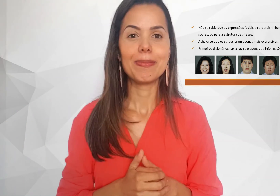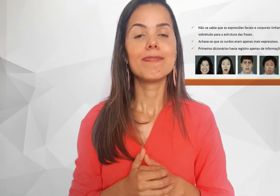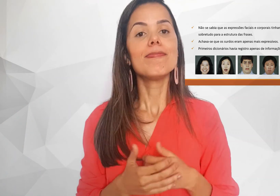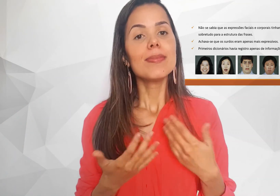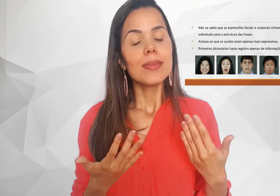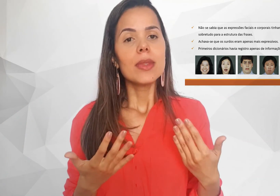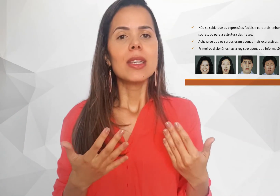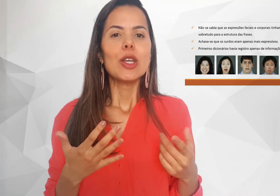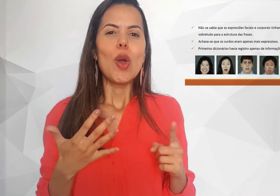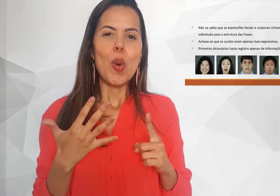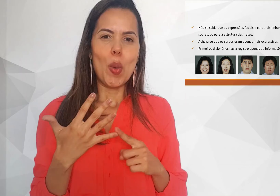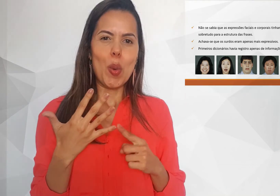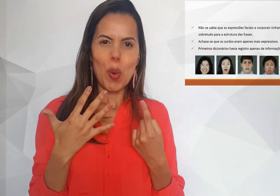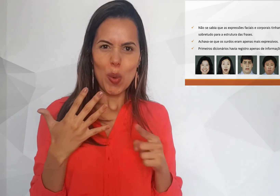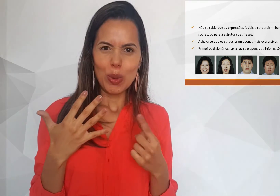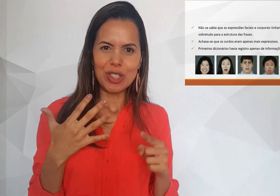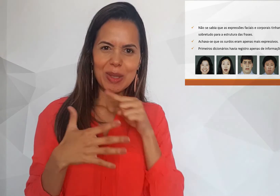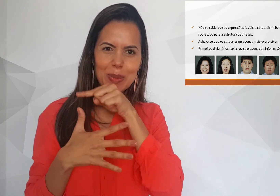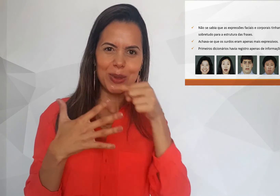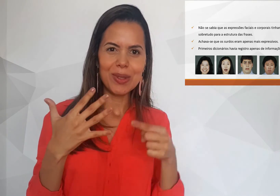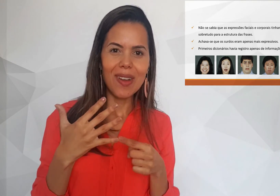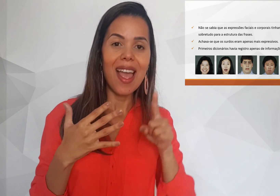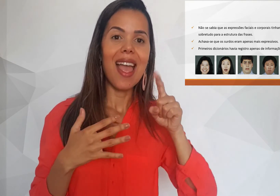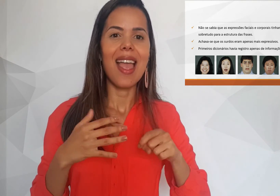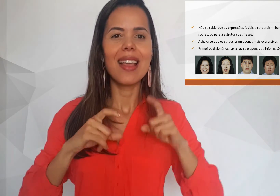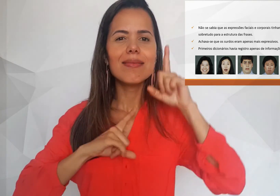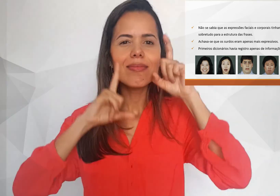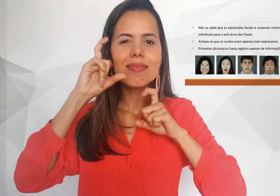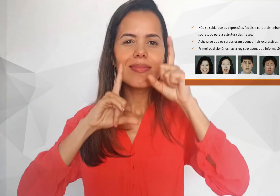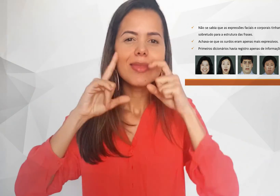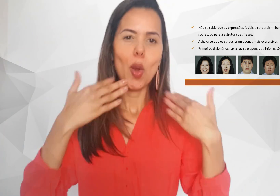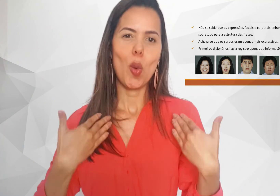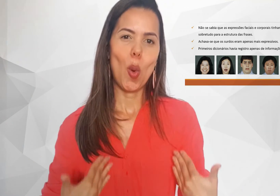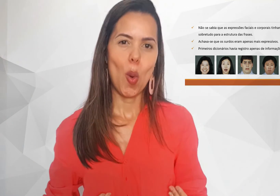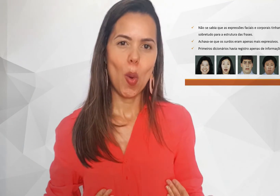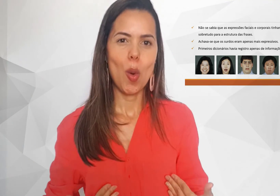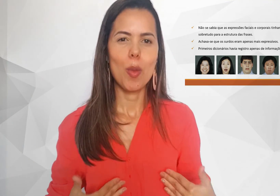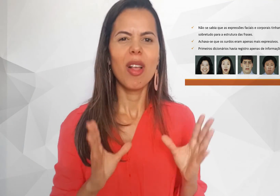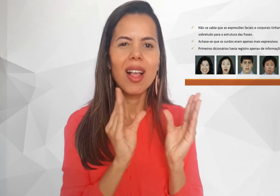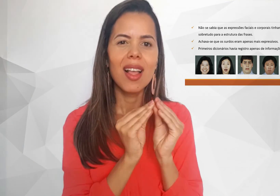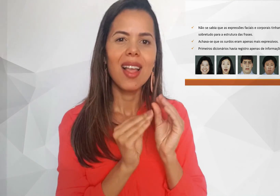articulação. E, finalmente, o parâmetro aí de expressões não manuais, né? Como eu disse para